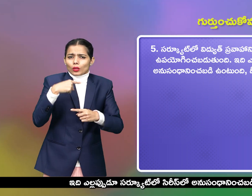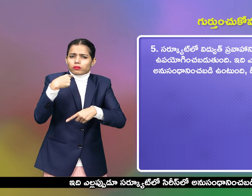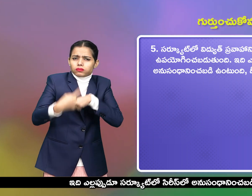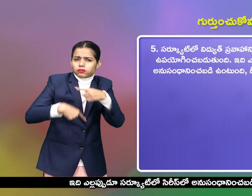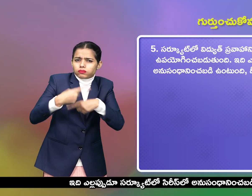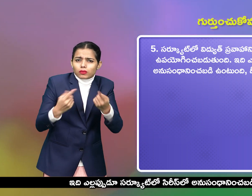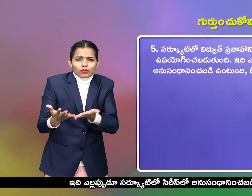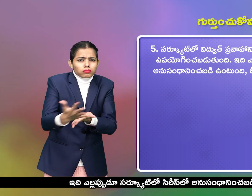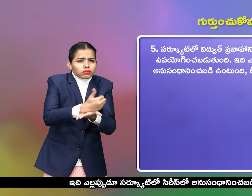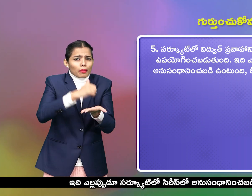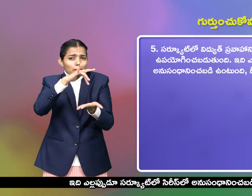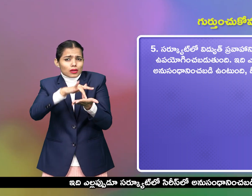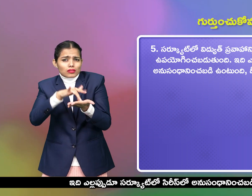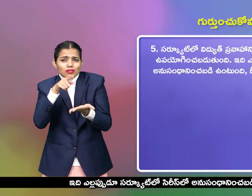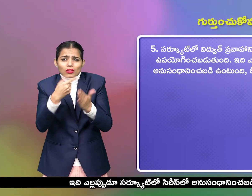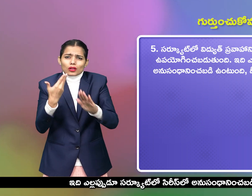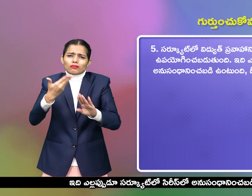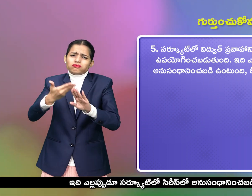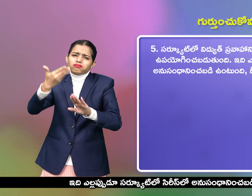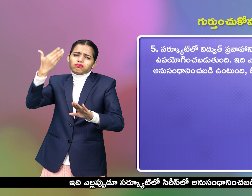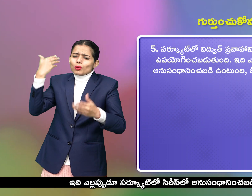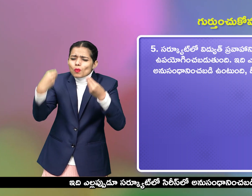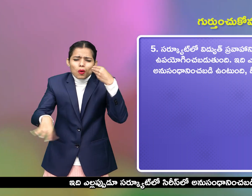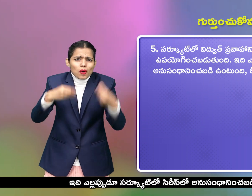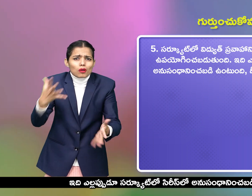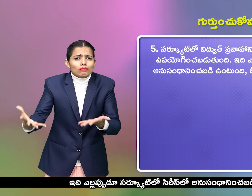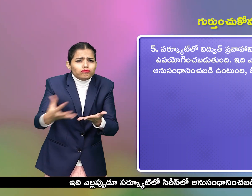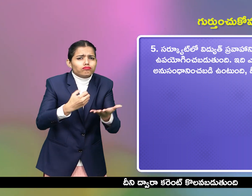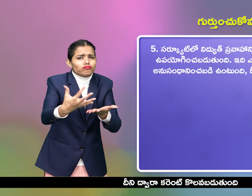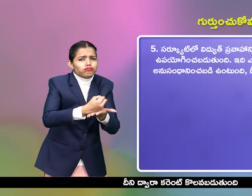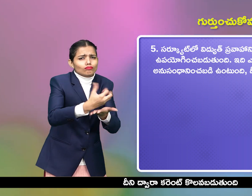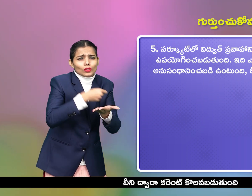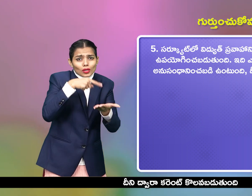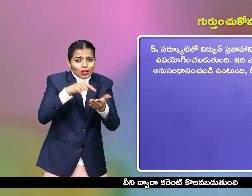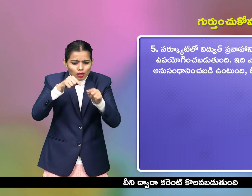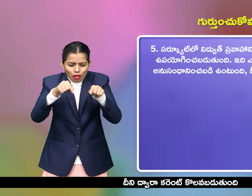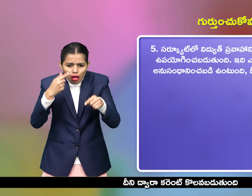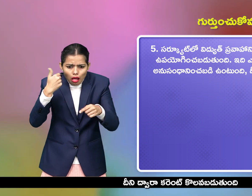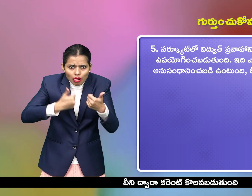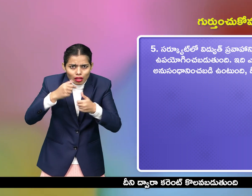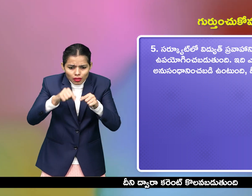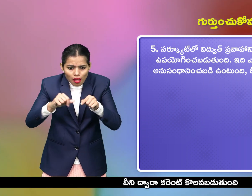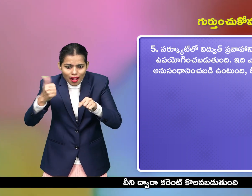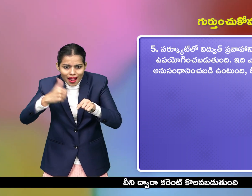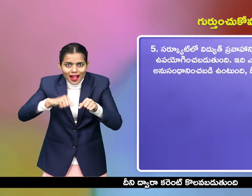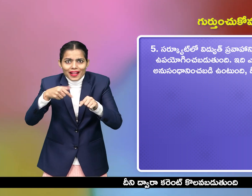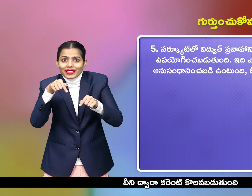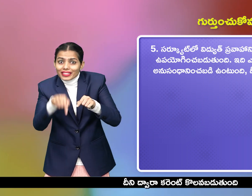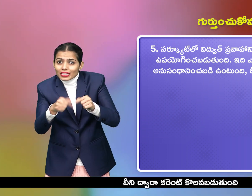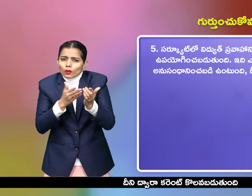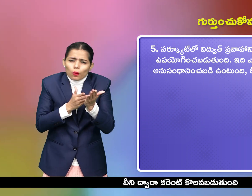ఇది ఎల్లప్పుడూ సర్క్యూట్లో సిరీస్లో అనుసంధానించబడి ఉంటుంది. దీని ద్వారా కరెంట్